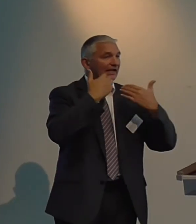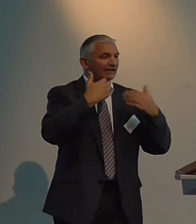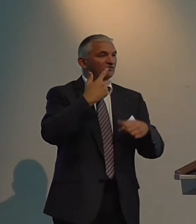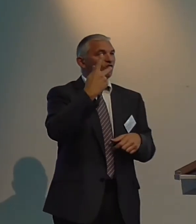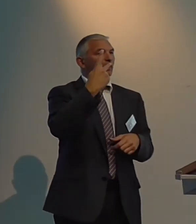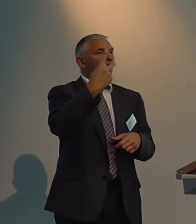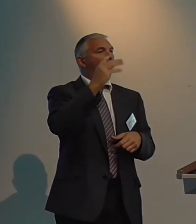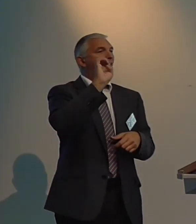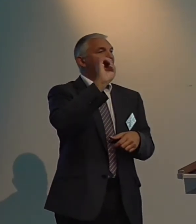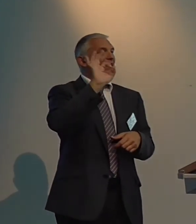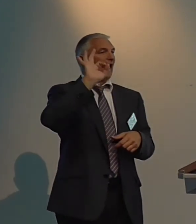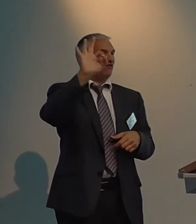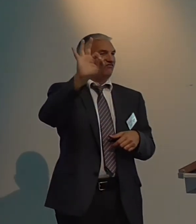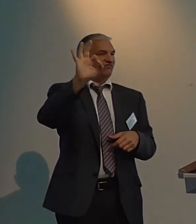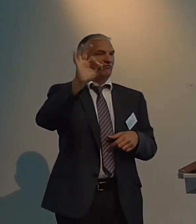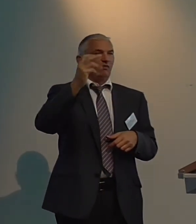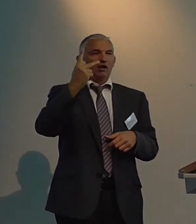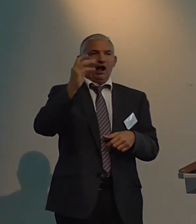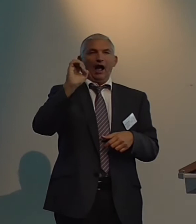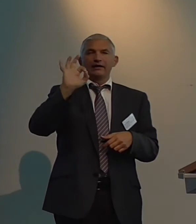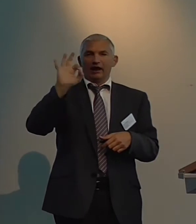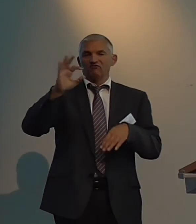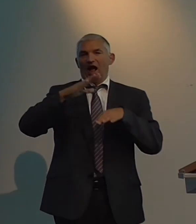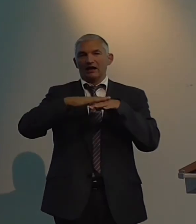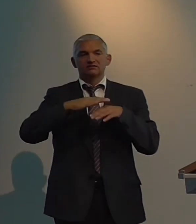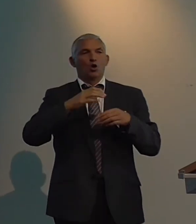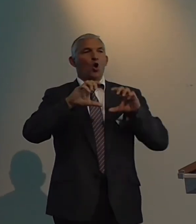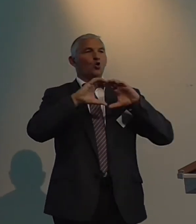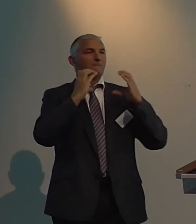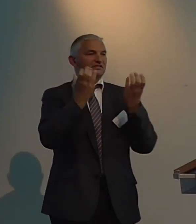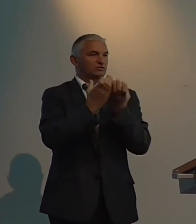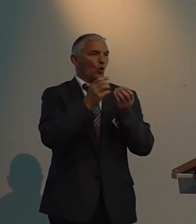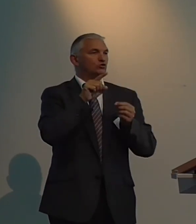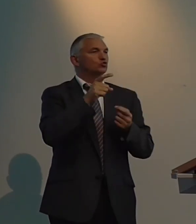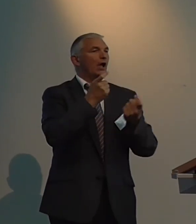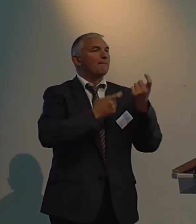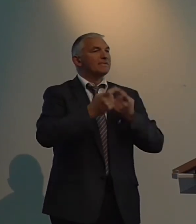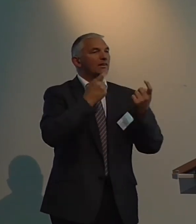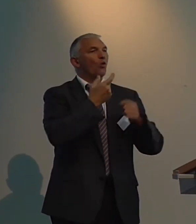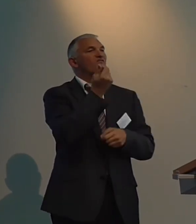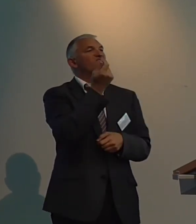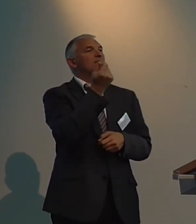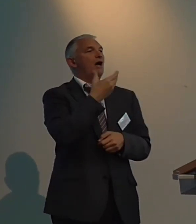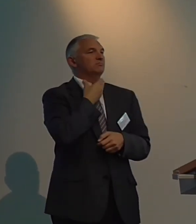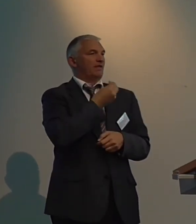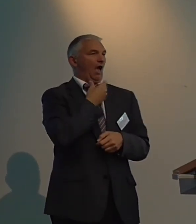Ich denke, in den Geschäftsberichten von der KEF taucht das auch entsprechend auf. Das ist die Kommission zur Ermittlung